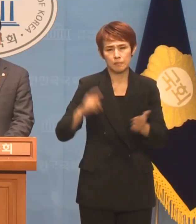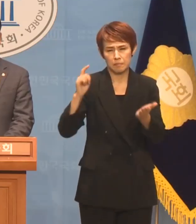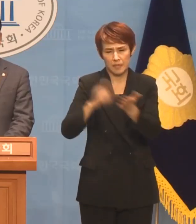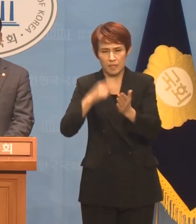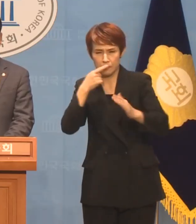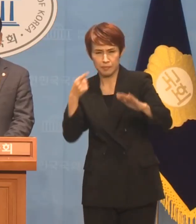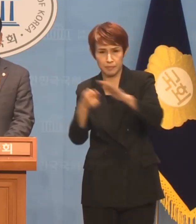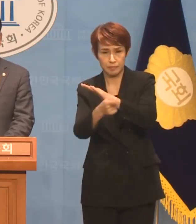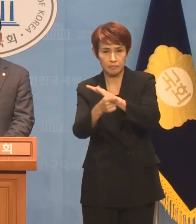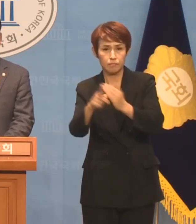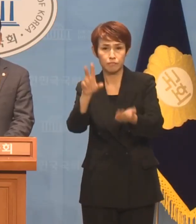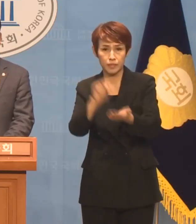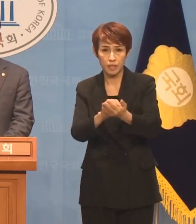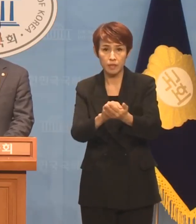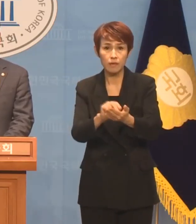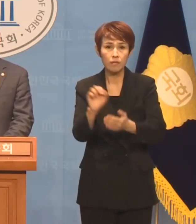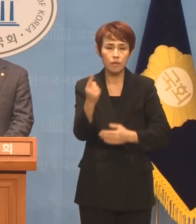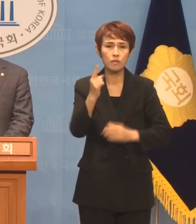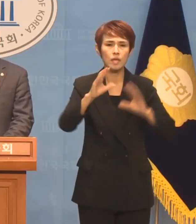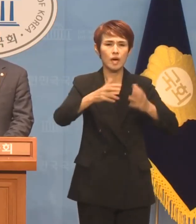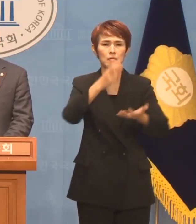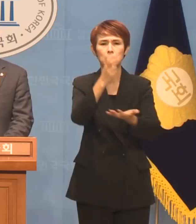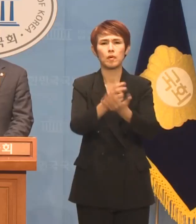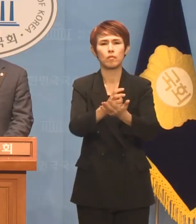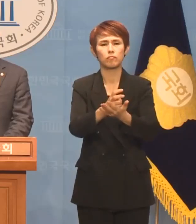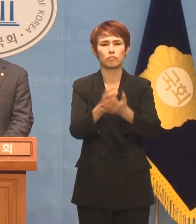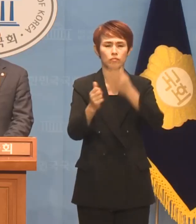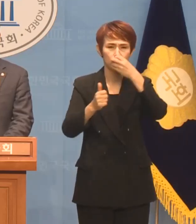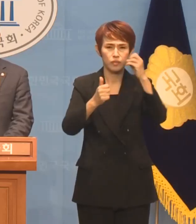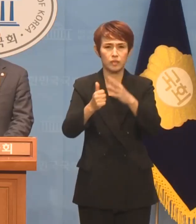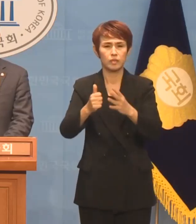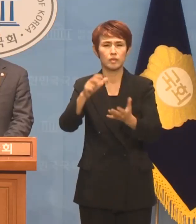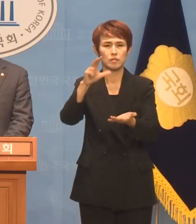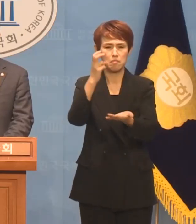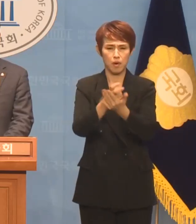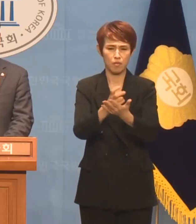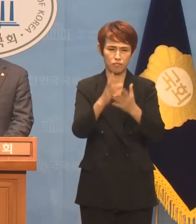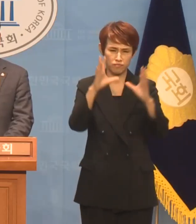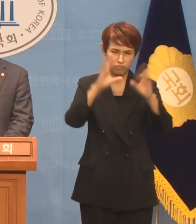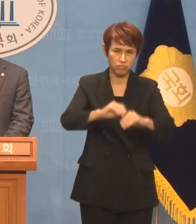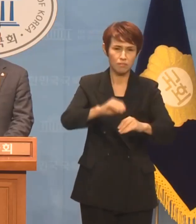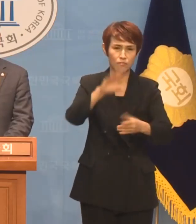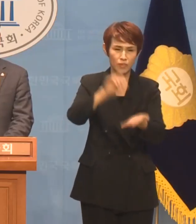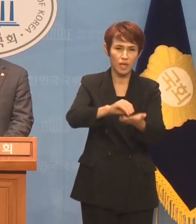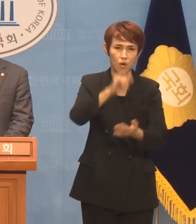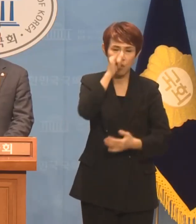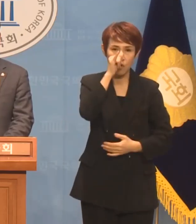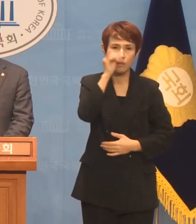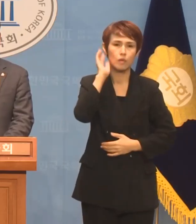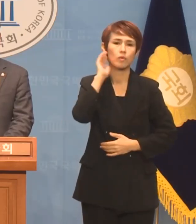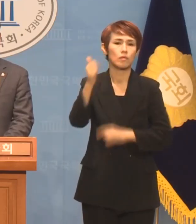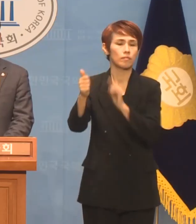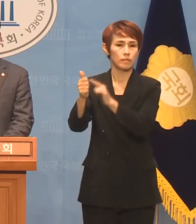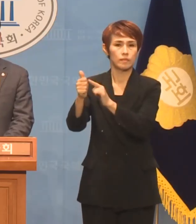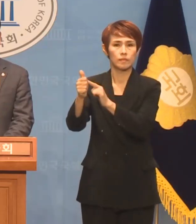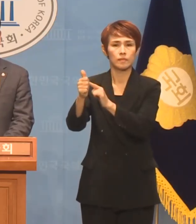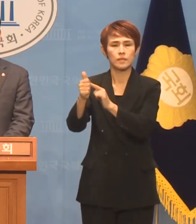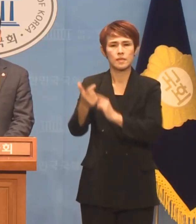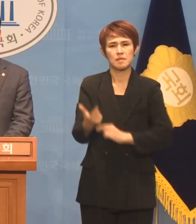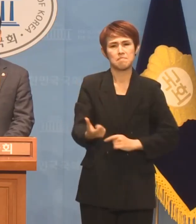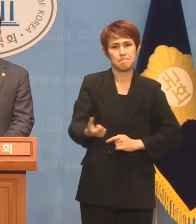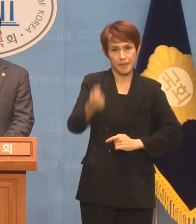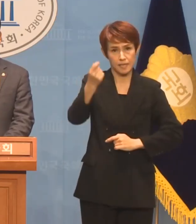내란 사태로 헌법과 법률을 파괴하고 국가의 미래를 망치려 했던 내란 수계 윤석열을